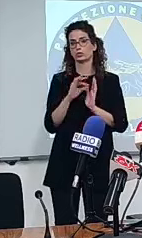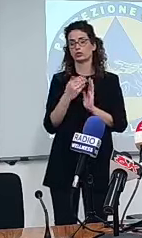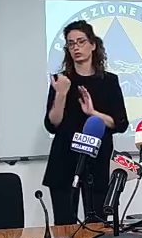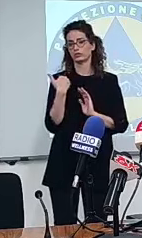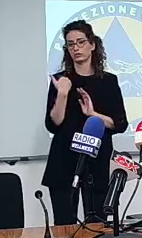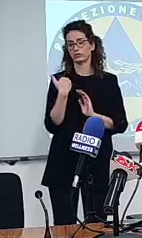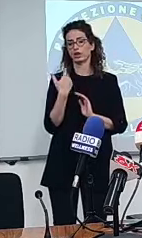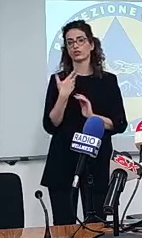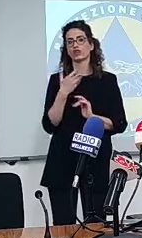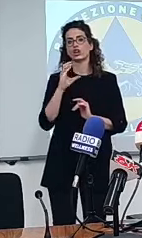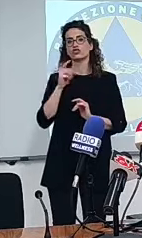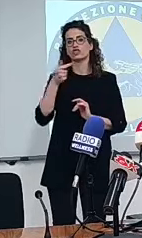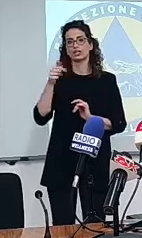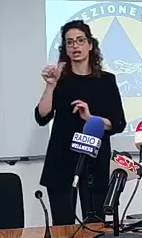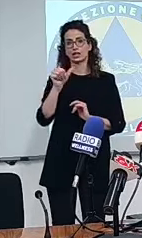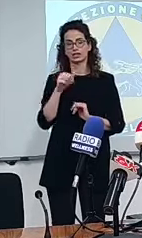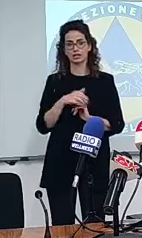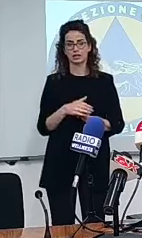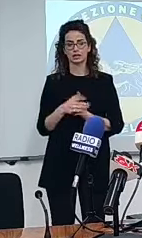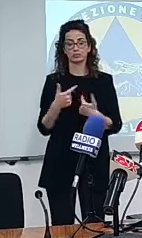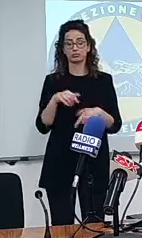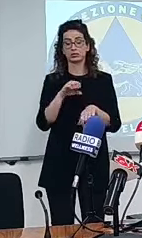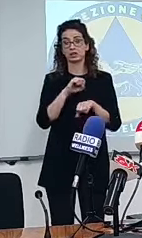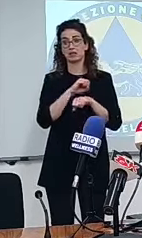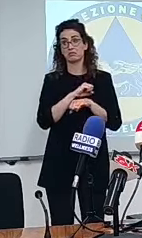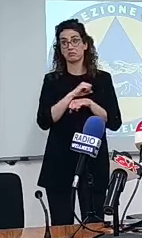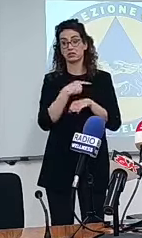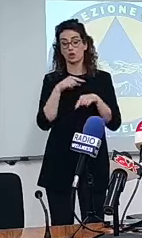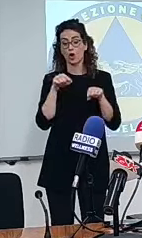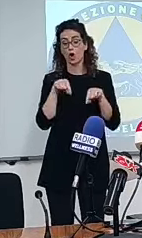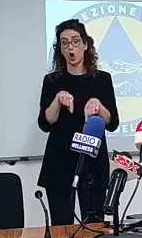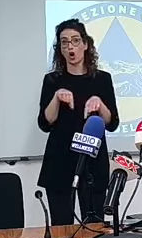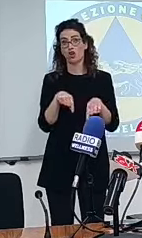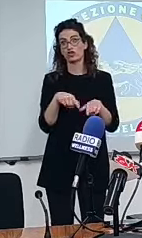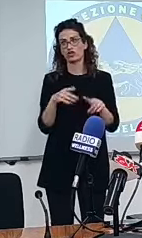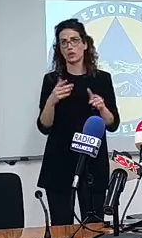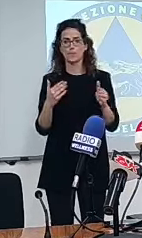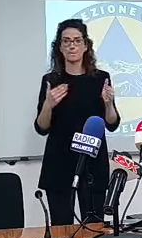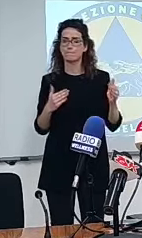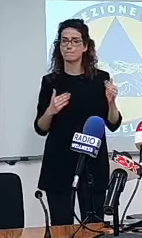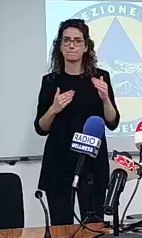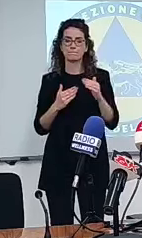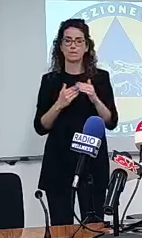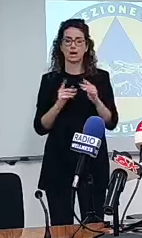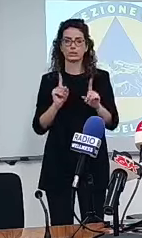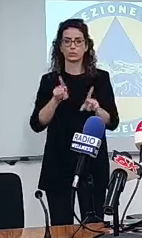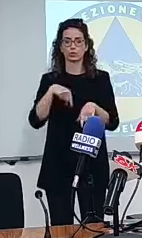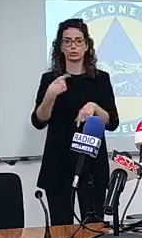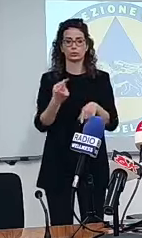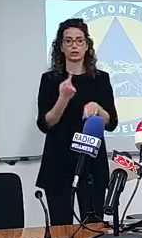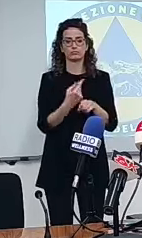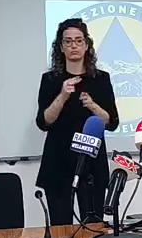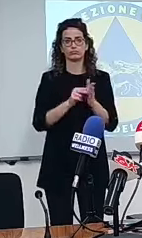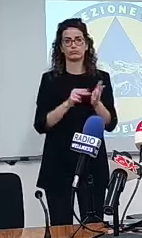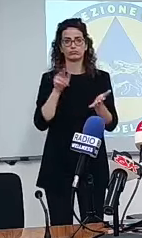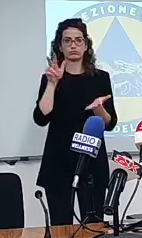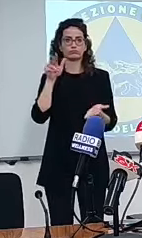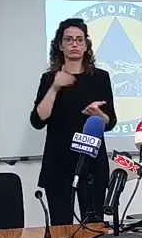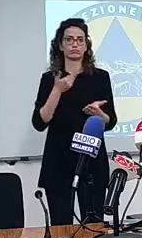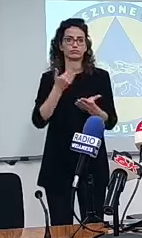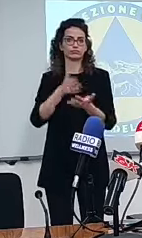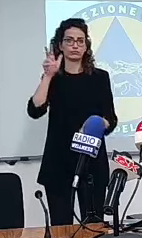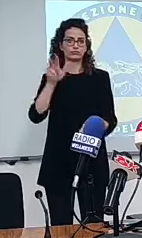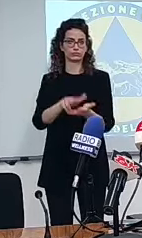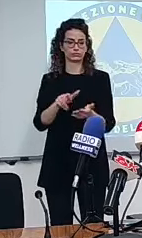CTS. Quindi penso che nella giornata di oggi, mi auguro massimo domani, dovrebbe uscire ufficialmente, quindi